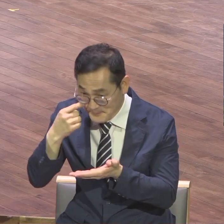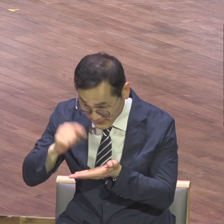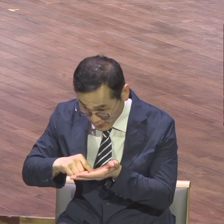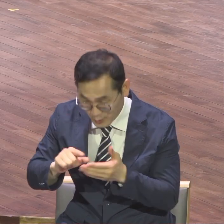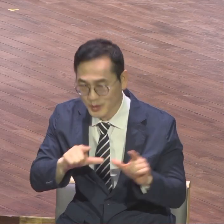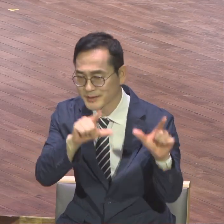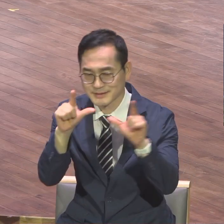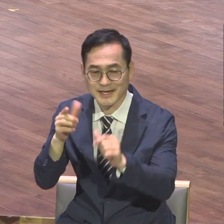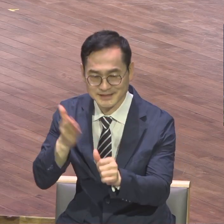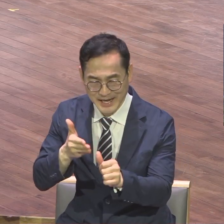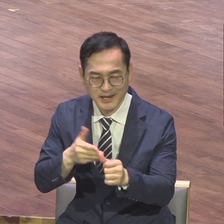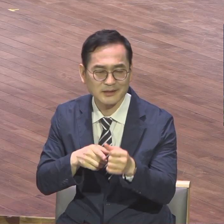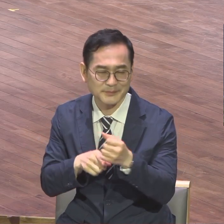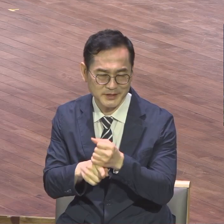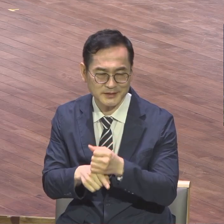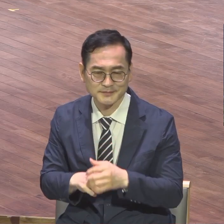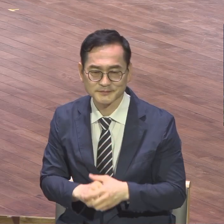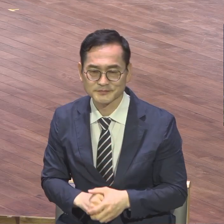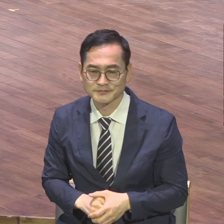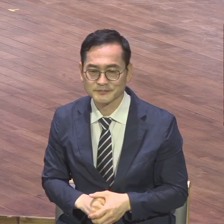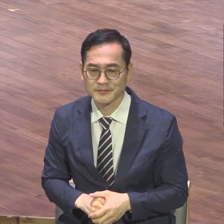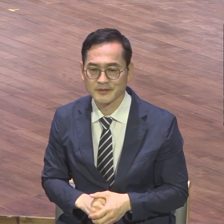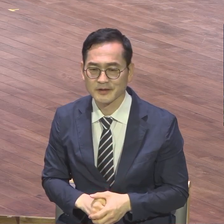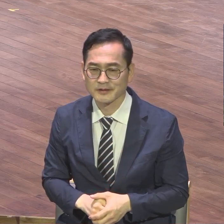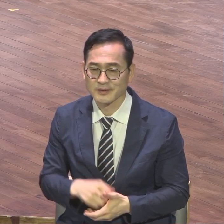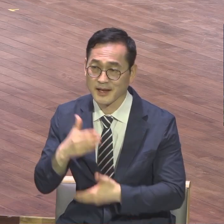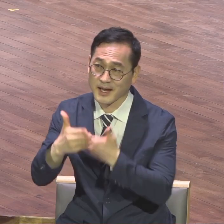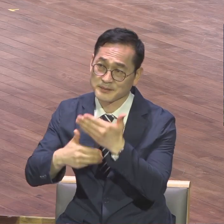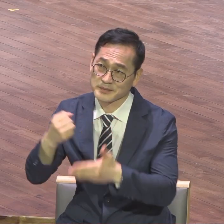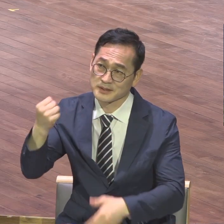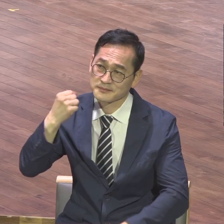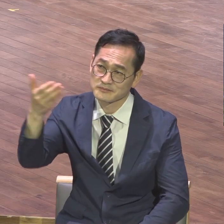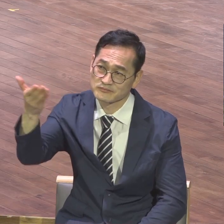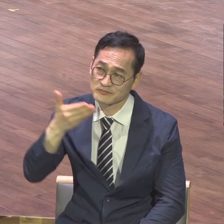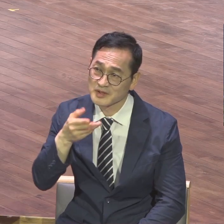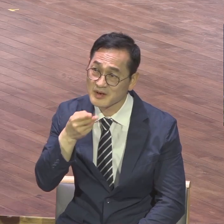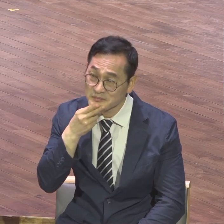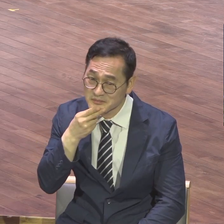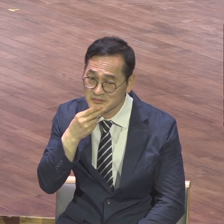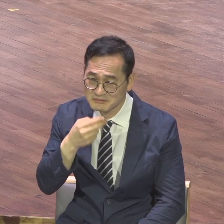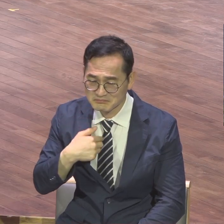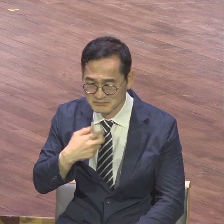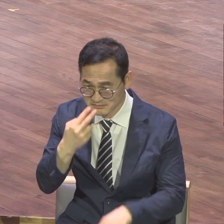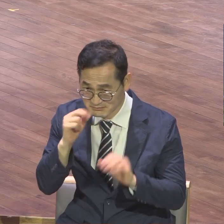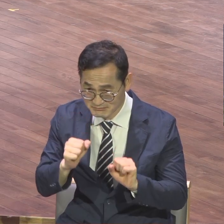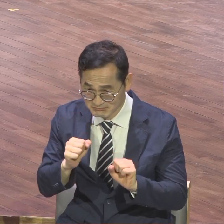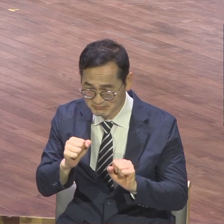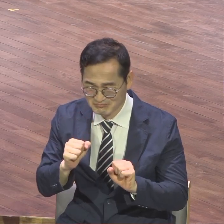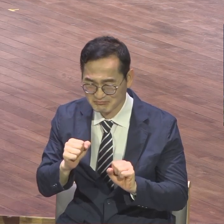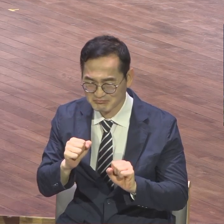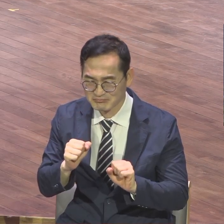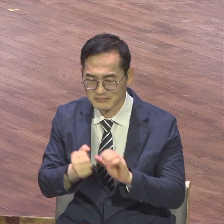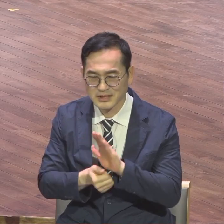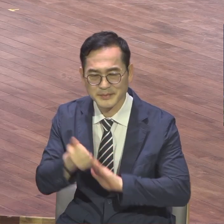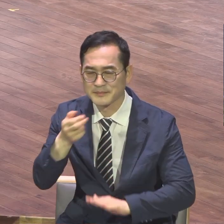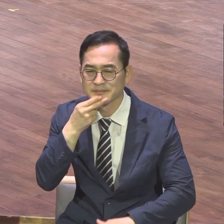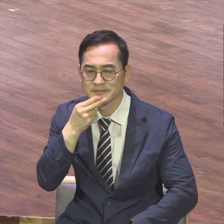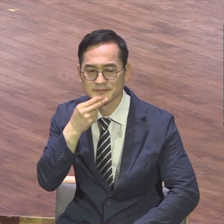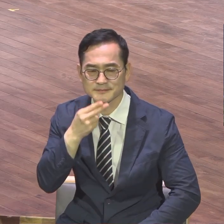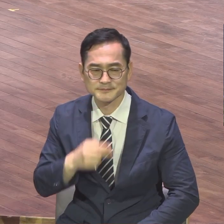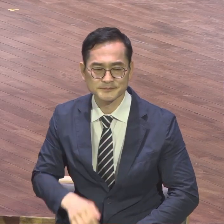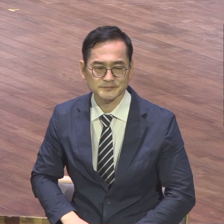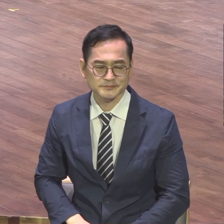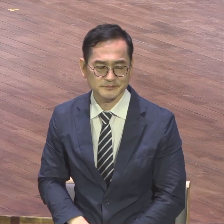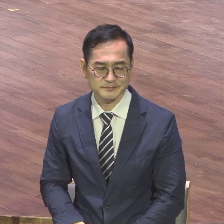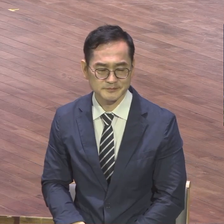영적인 삶을 살자 이 말이지요. 하나님이 힘을 안 주면 이제는 살아남을 수가 없는 세상이 되어버렸어. 제가 이